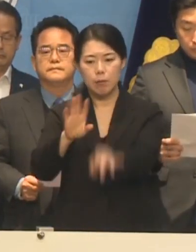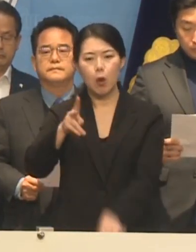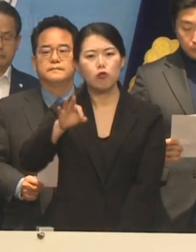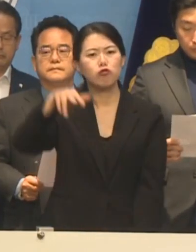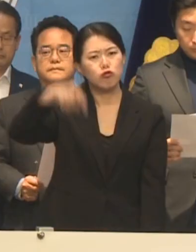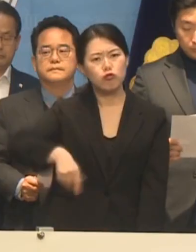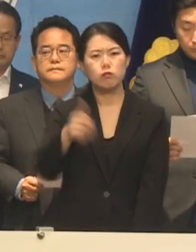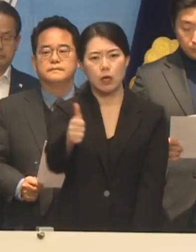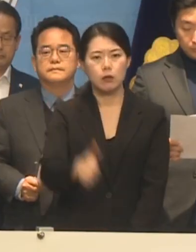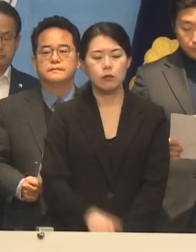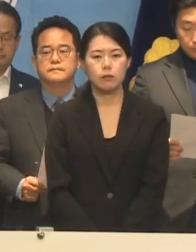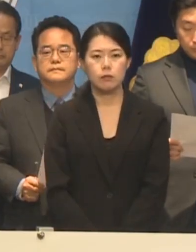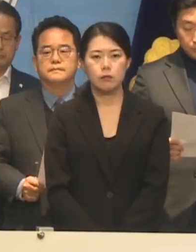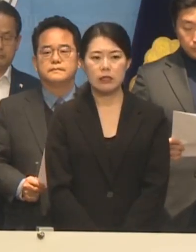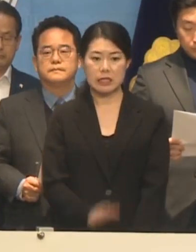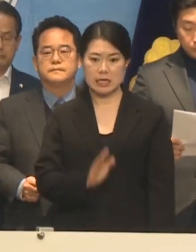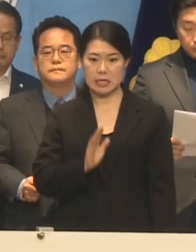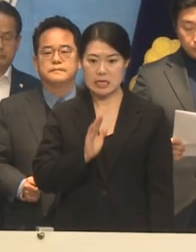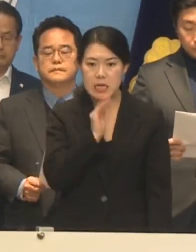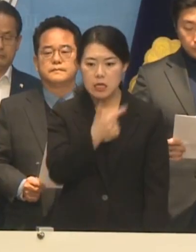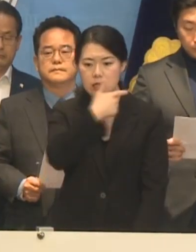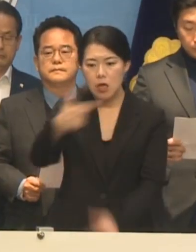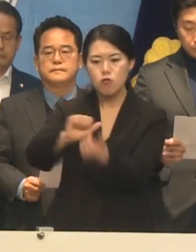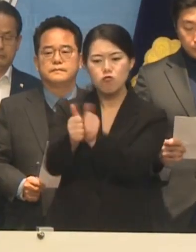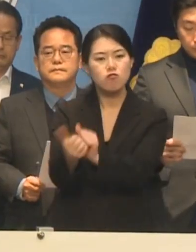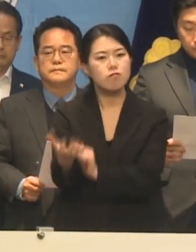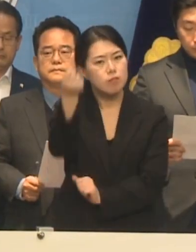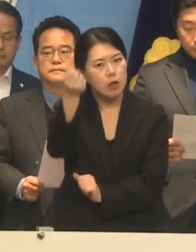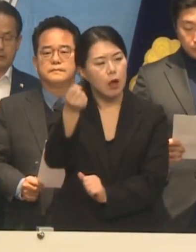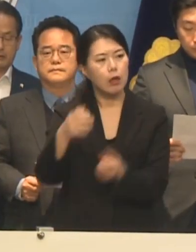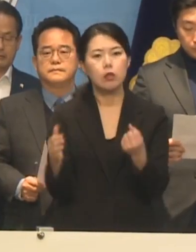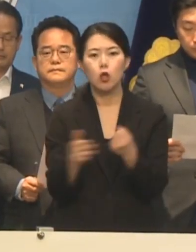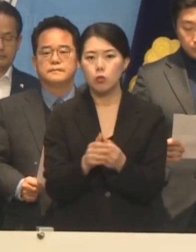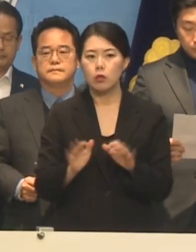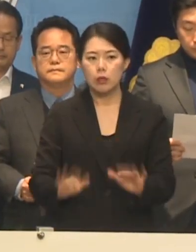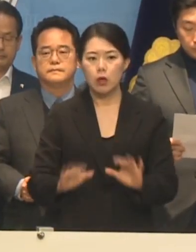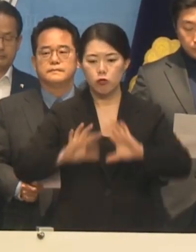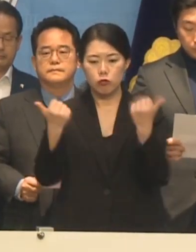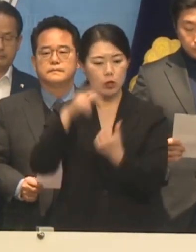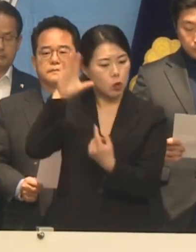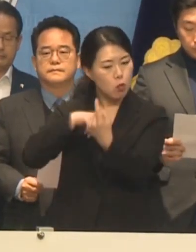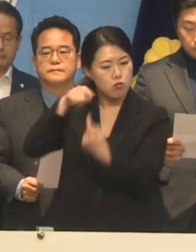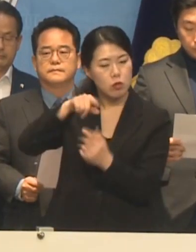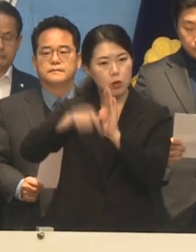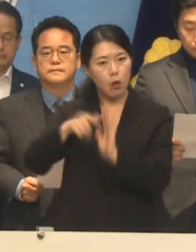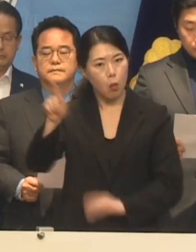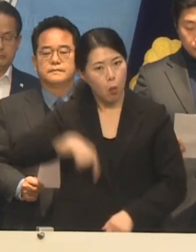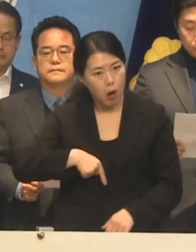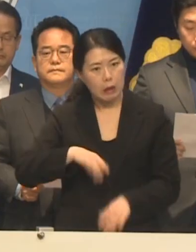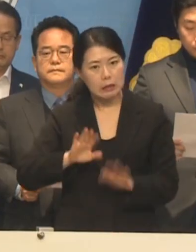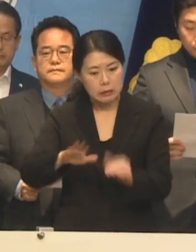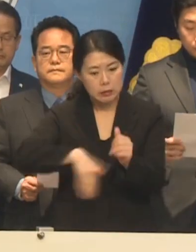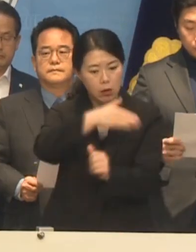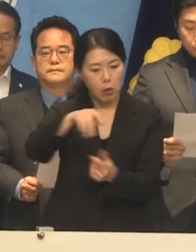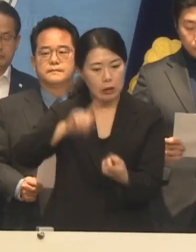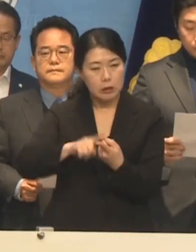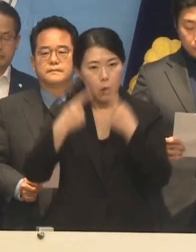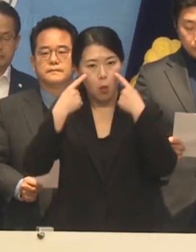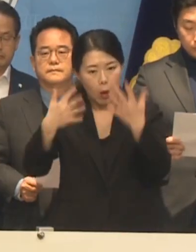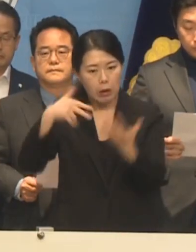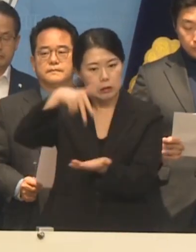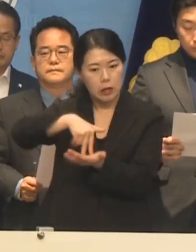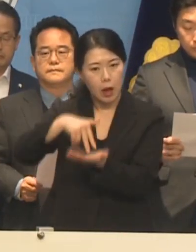있다. 실질적 대지주로서 김병주 회장은 국회 청문회 출석에 지금의 상황에 대해서 분명한